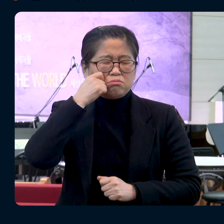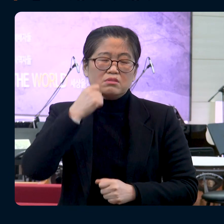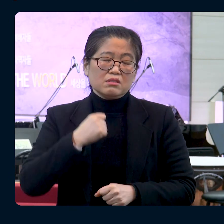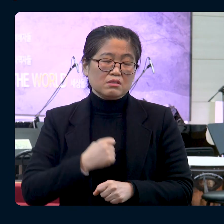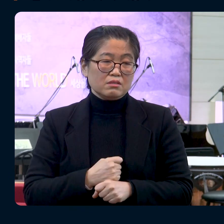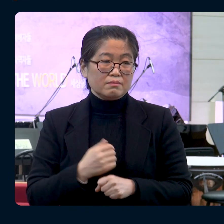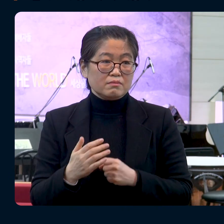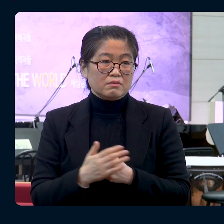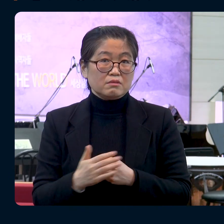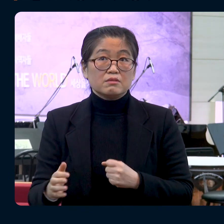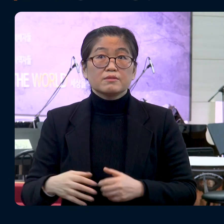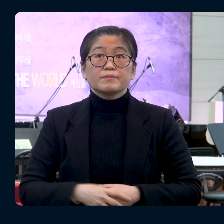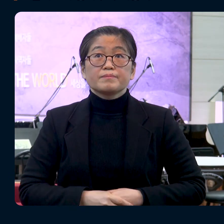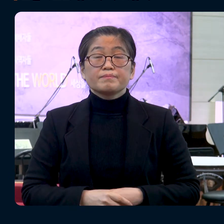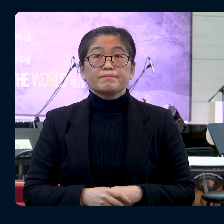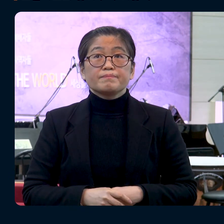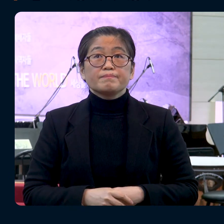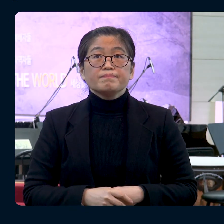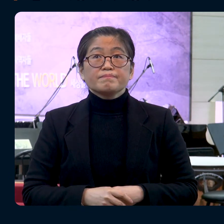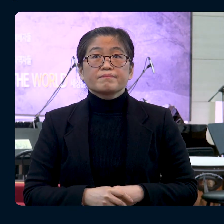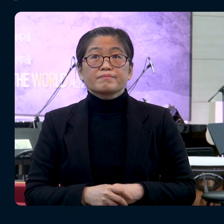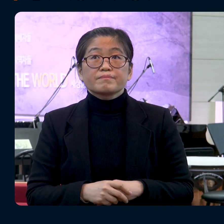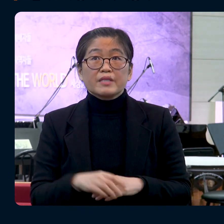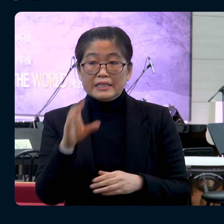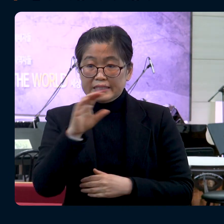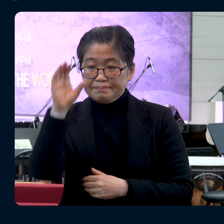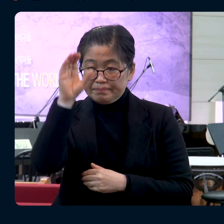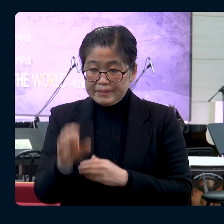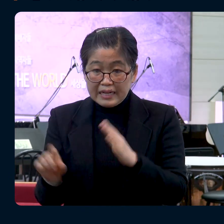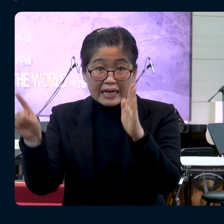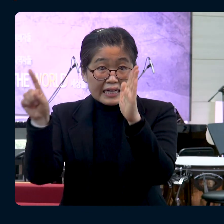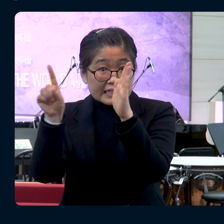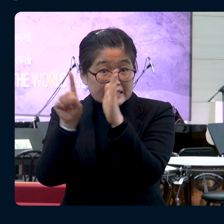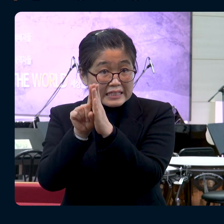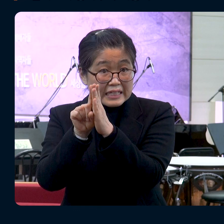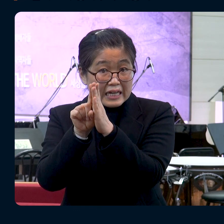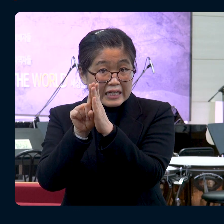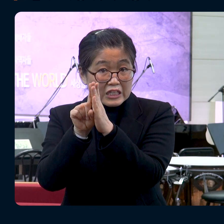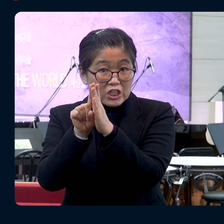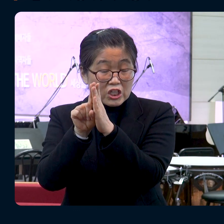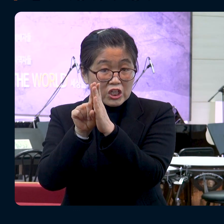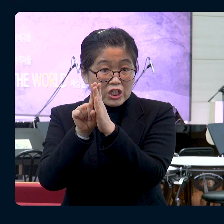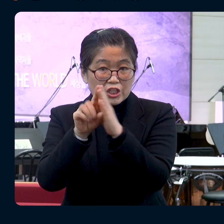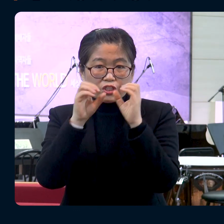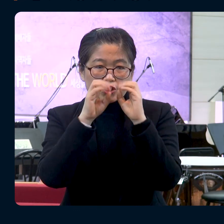그래서 이렇게 섬기고 희생하는 것이 바로 뭐가 되느냐? 이것이 바로 십자가 신앙의 핵심이에요.